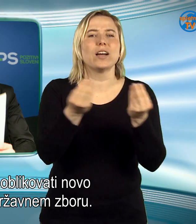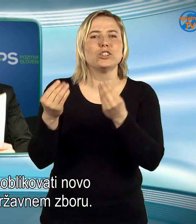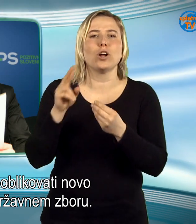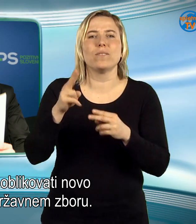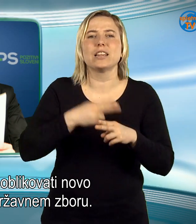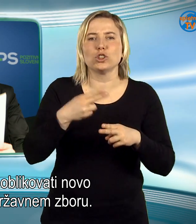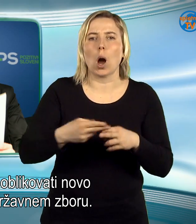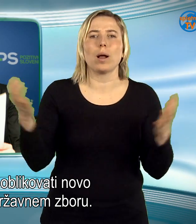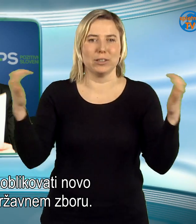zboru.